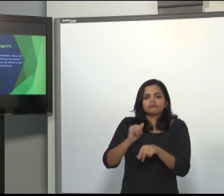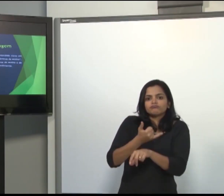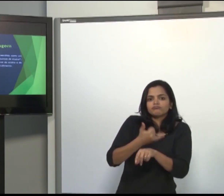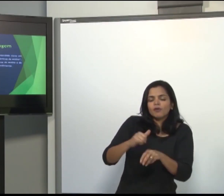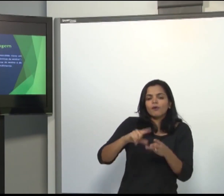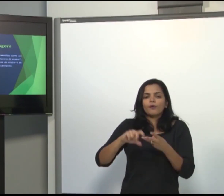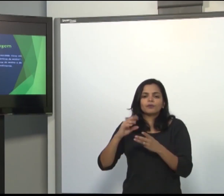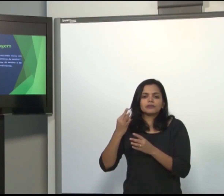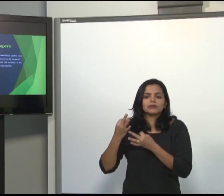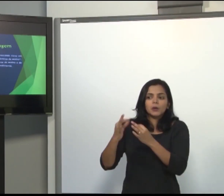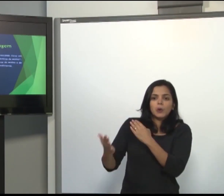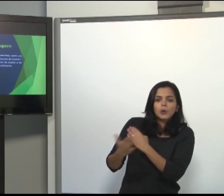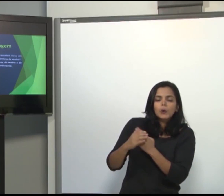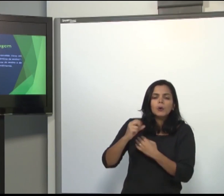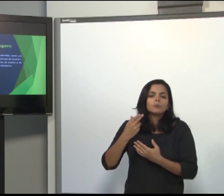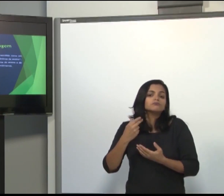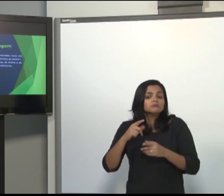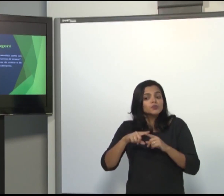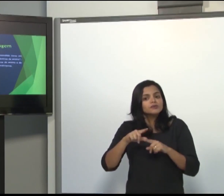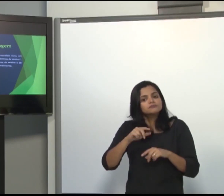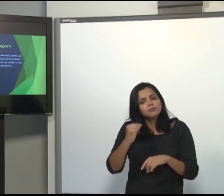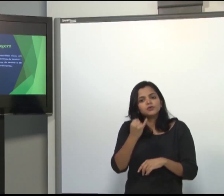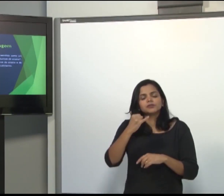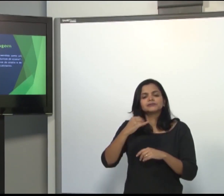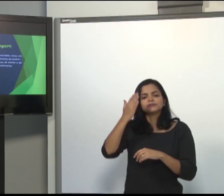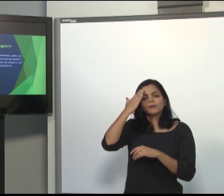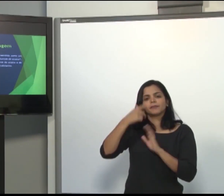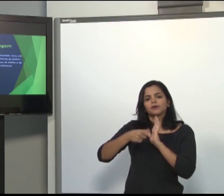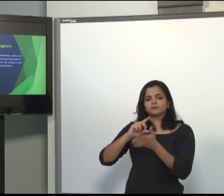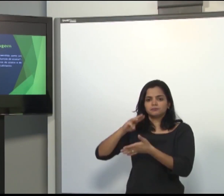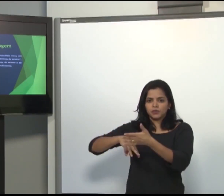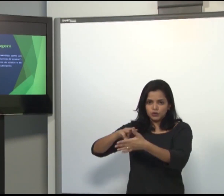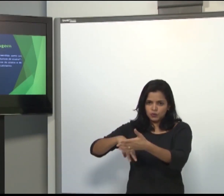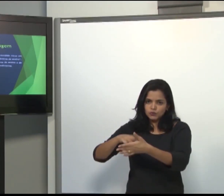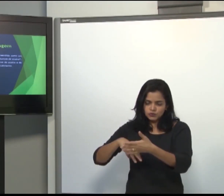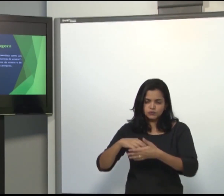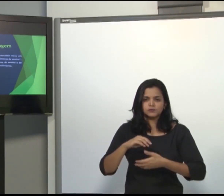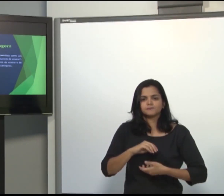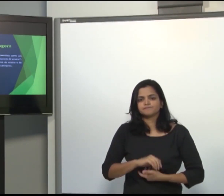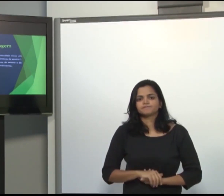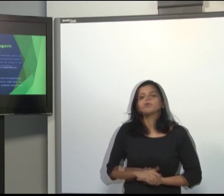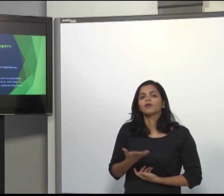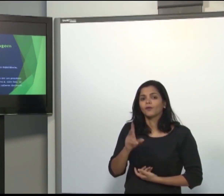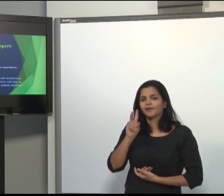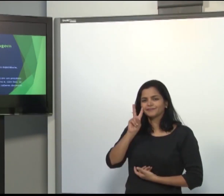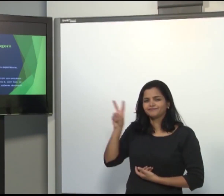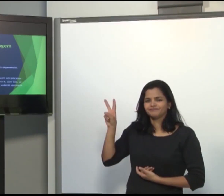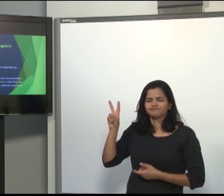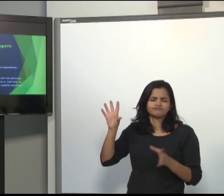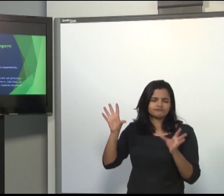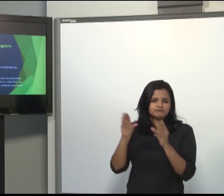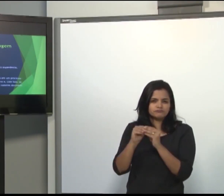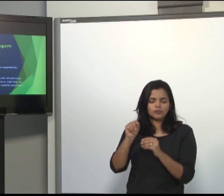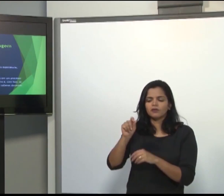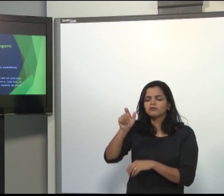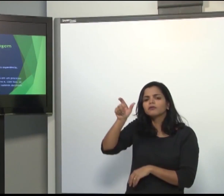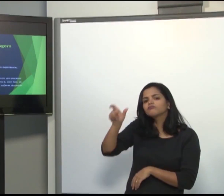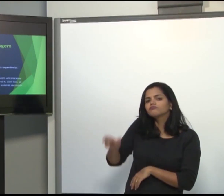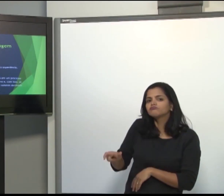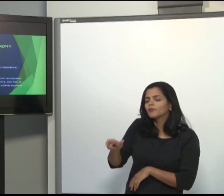profissional, estratégias que auxiliem essa metodologia. Vejam, então vou fazer um resumo para você.